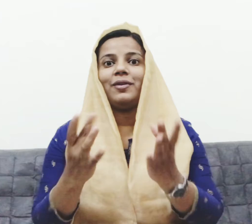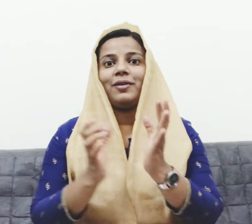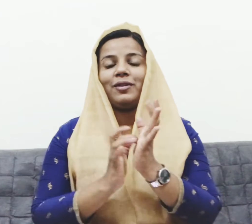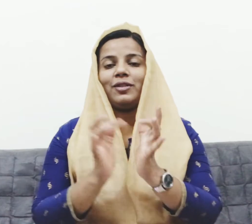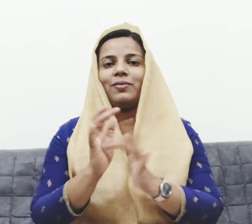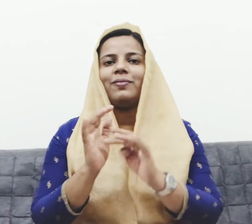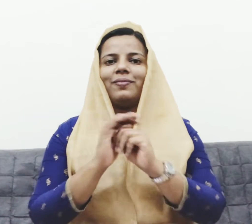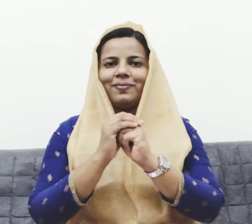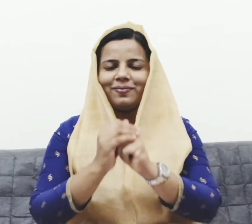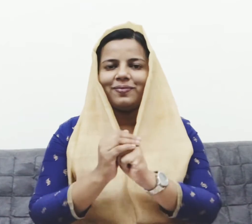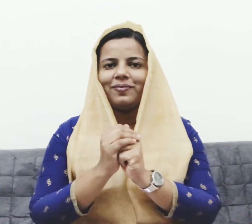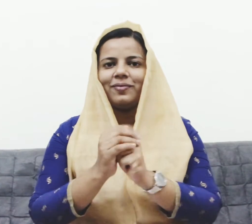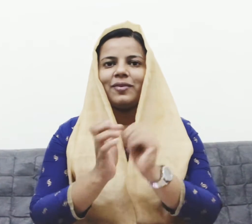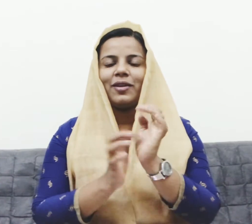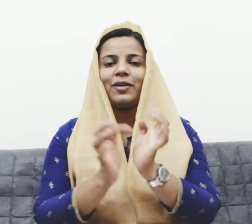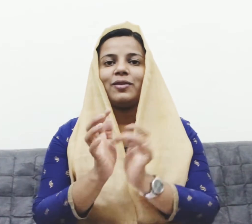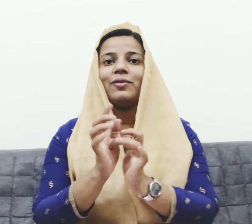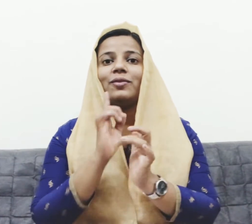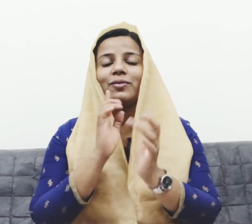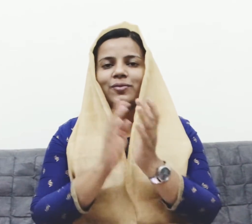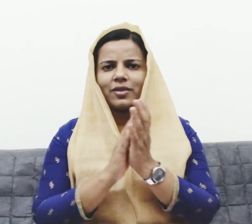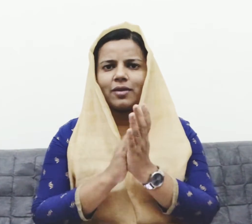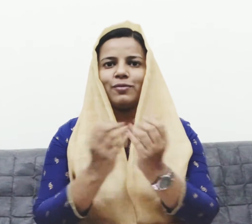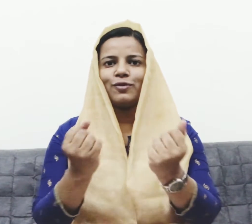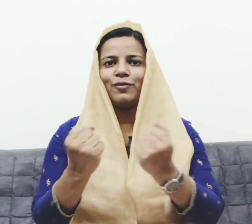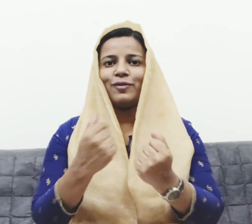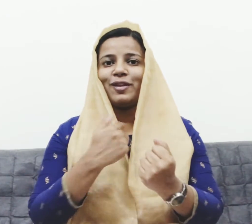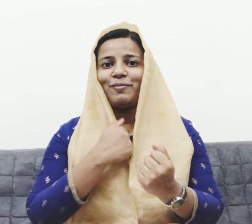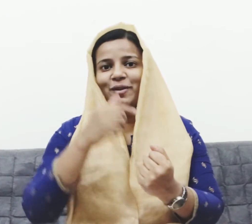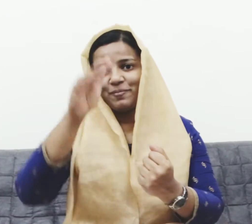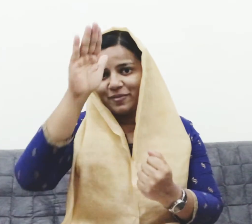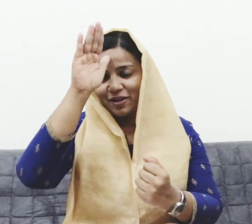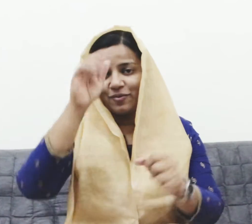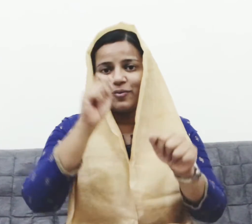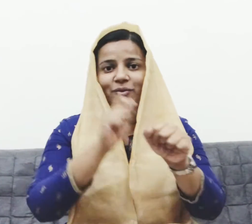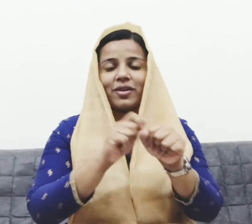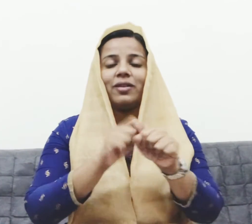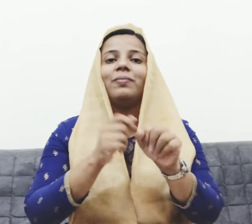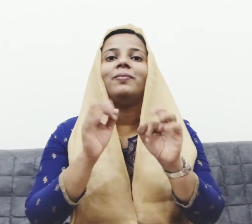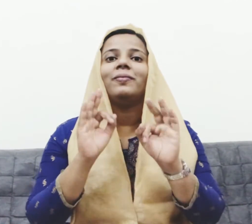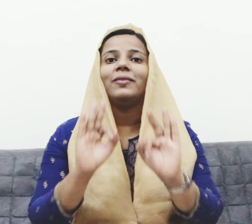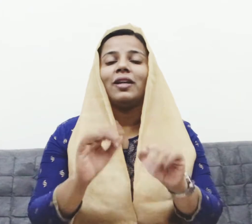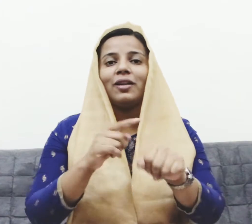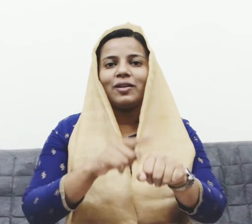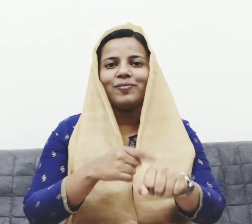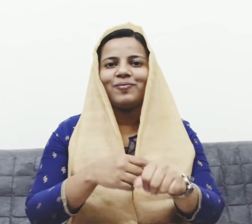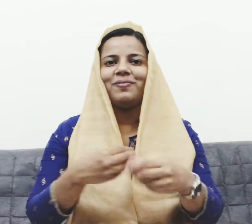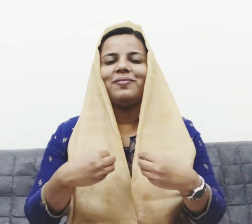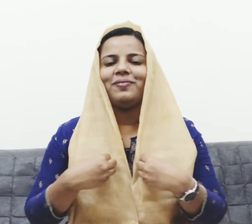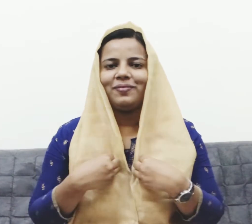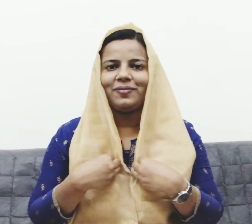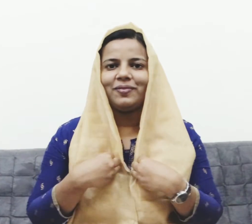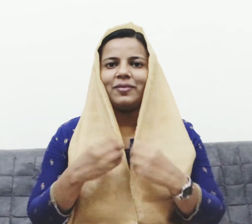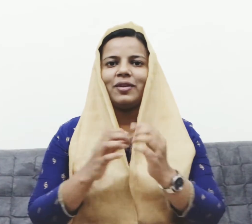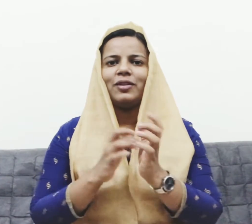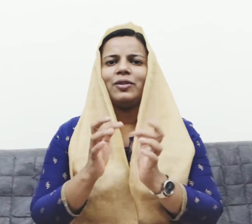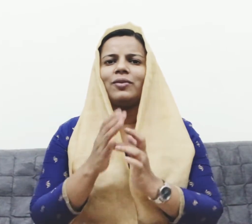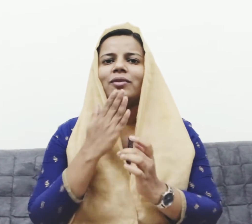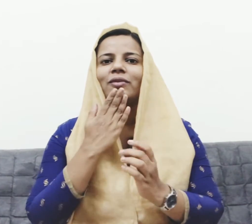പ്രഭാതത്തിൽ നമ്മുടെ കർത്താവിനെ ആരാധിക്കുവാൻ, കർത്താവിനെ സ്തുതിക്കുവാൻ സർവശക്തനായ നമ്മുടെ പിതാവ് നമുക്കൊരുക്കി തന്നിരിക്കുന്ന നല്ല സാവകാശത്തിനായിട്ട് നമുക്ക്